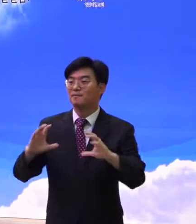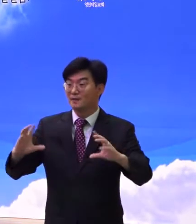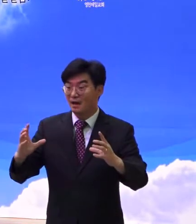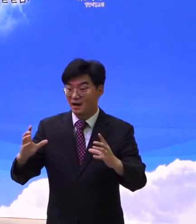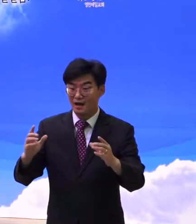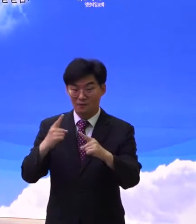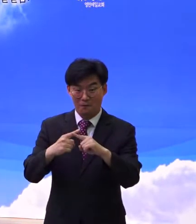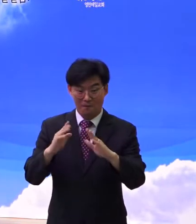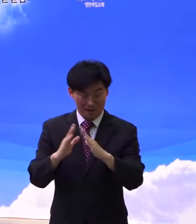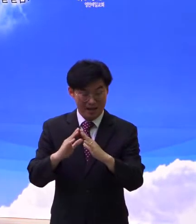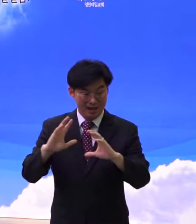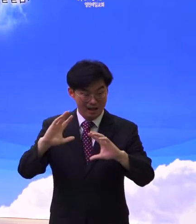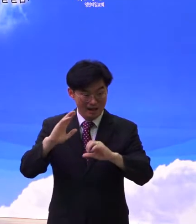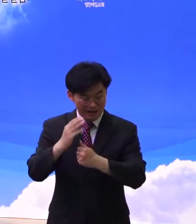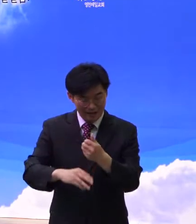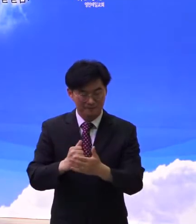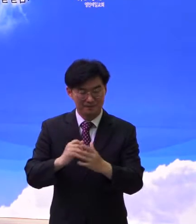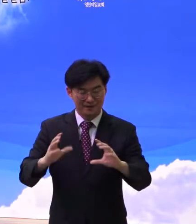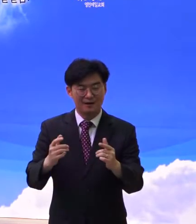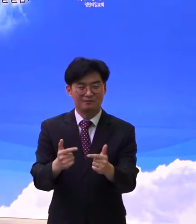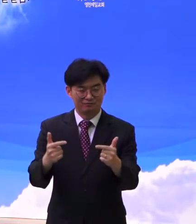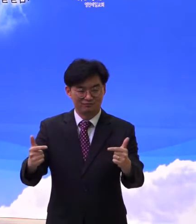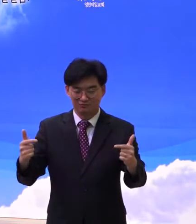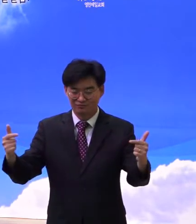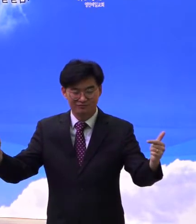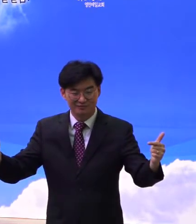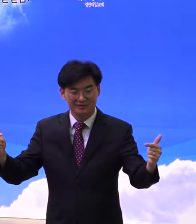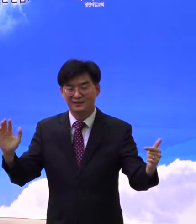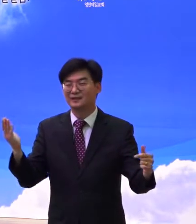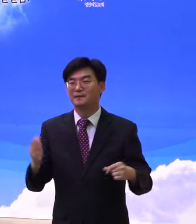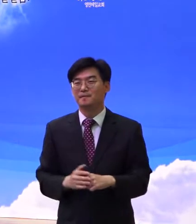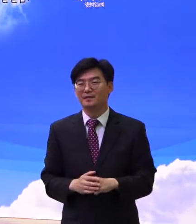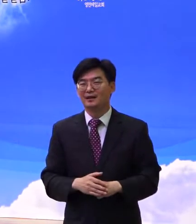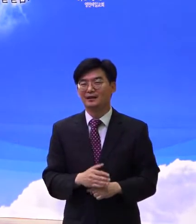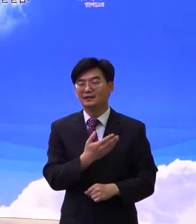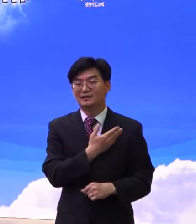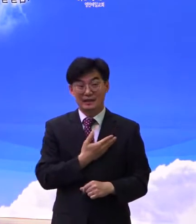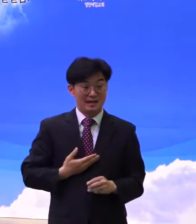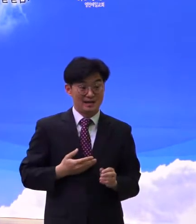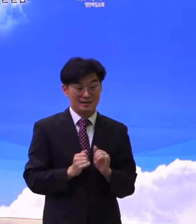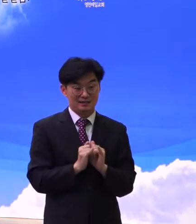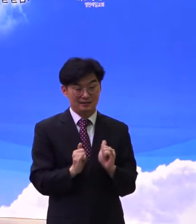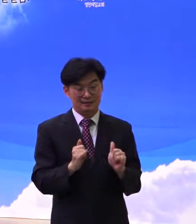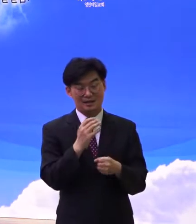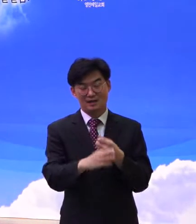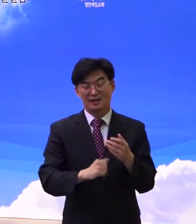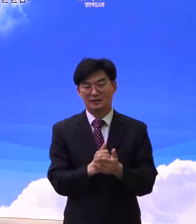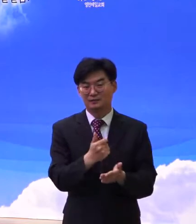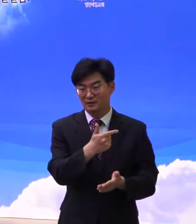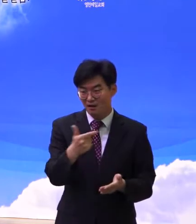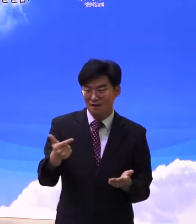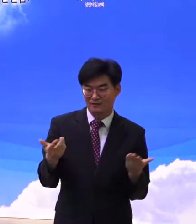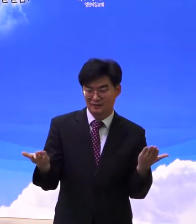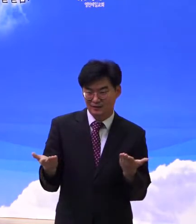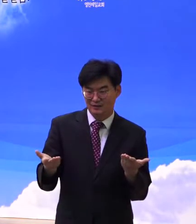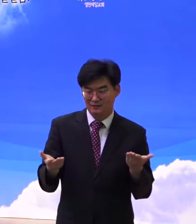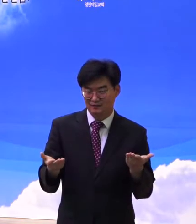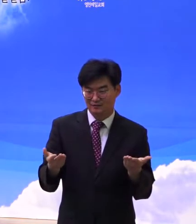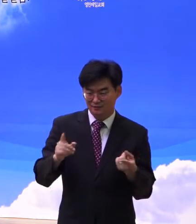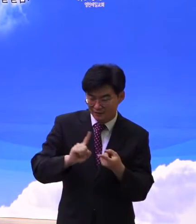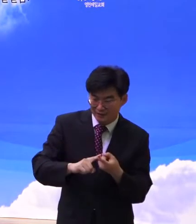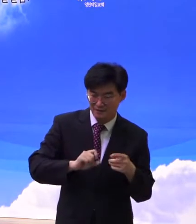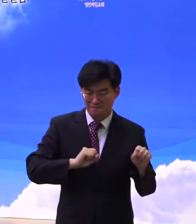갔습니다. 제자들은 하나님의 큰 일, 그들의 입술로 선포했던 하나님의 큰 일을 위해서 그들의